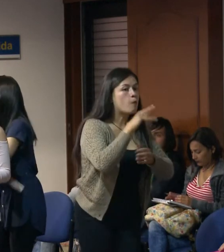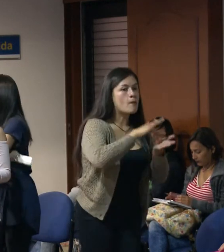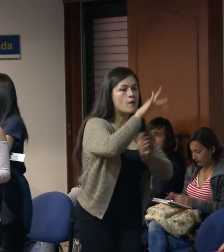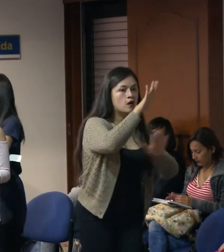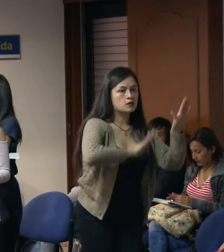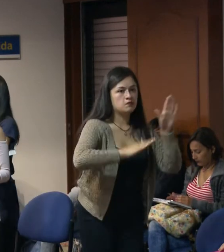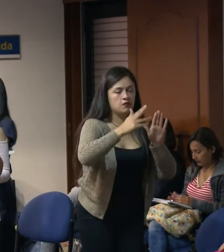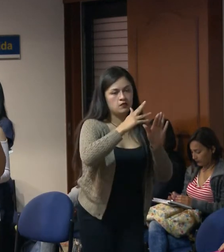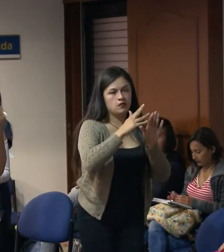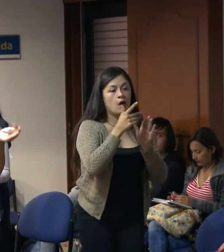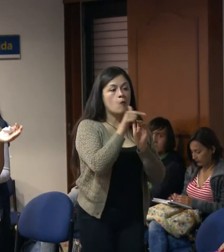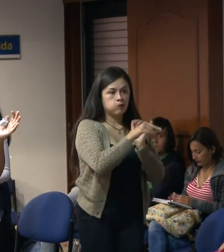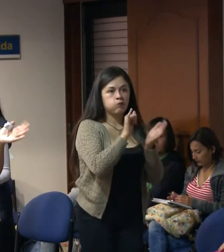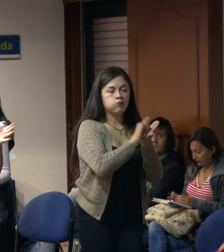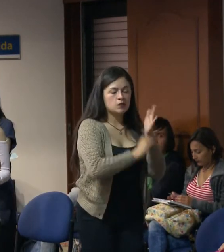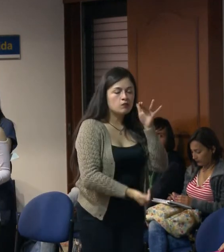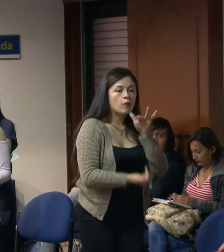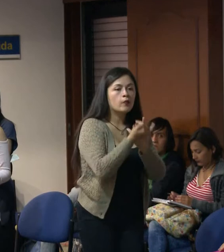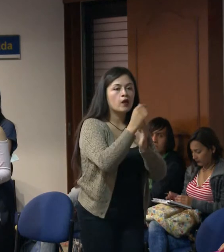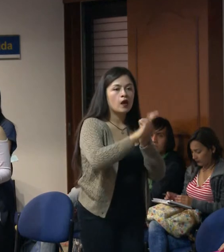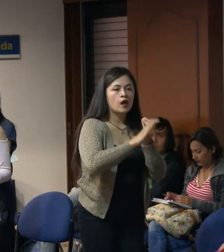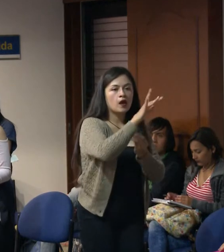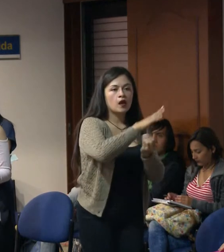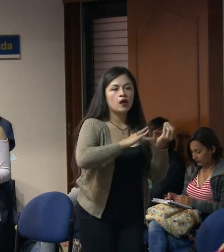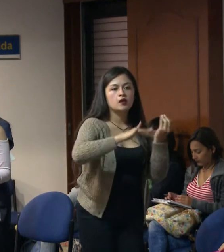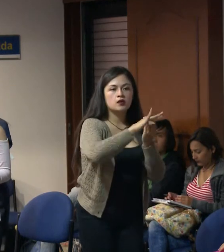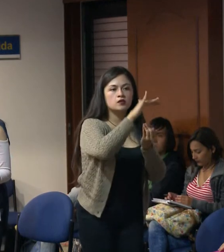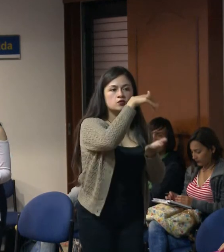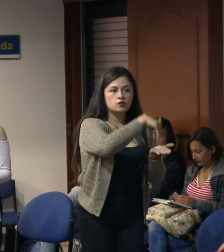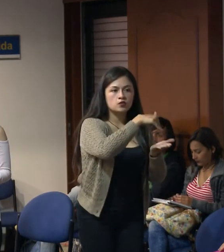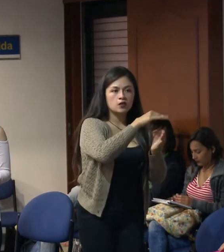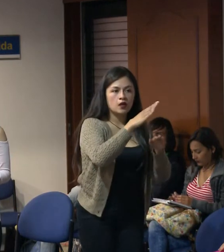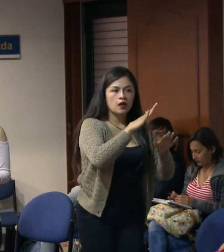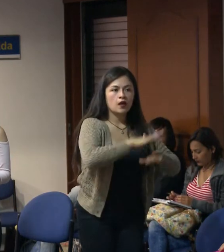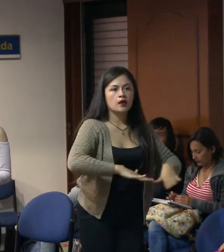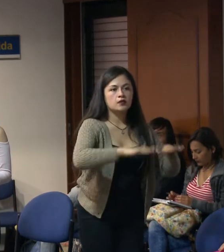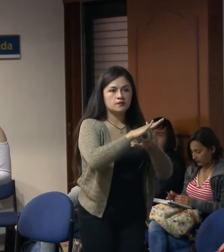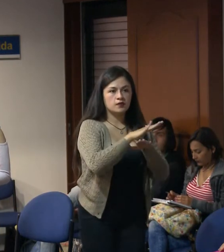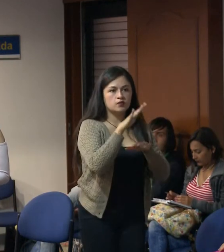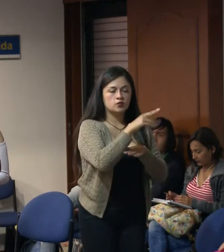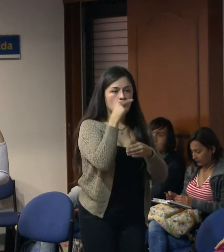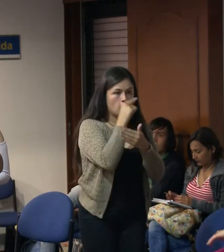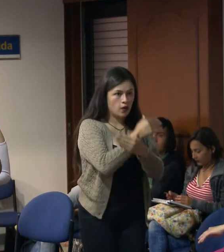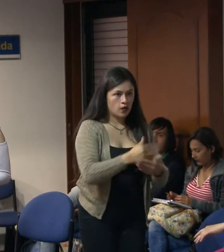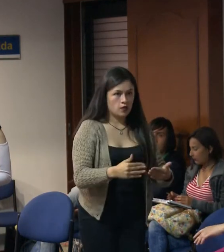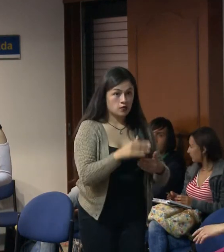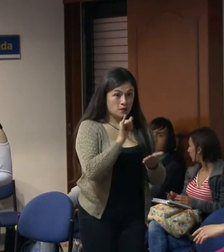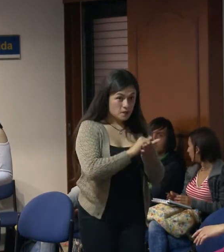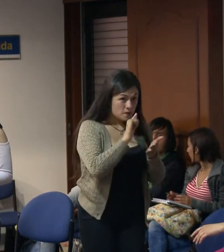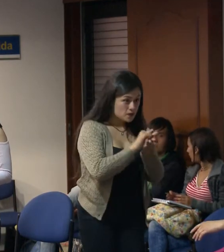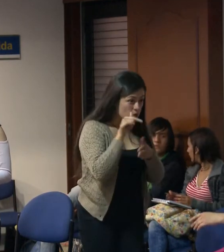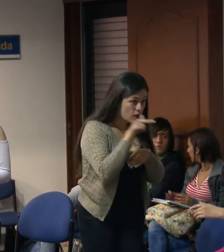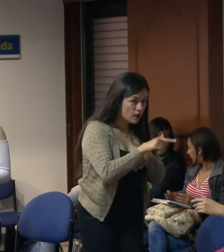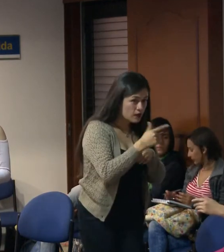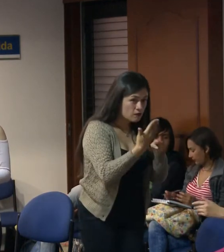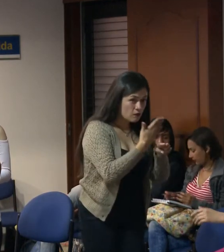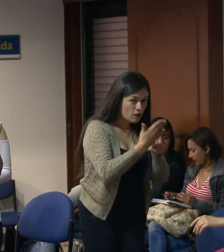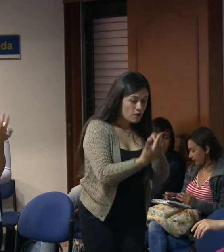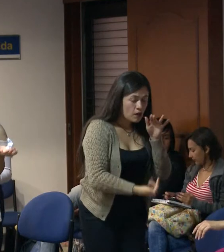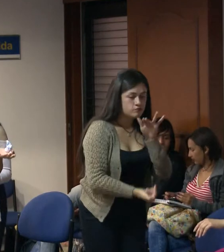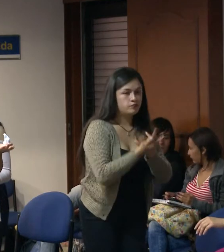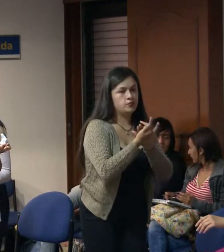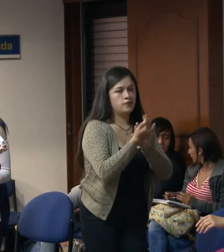fue donde salió como la caracterización del centro y de los niños. Y ahí fue también pues donde salió la problemática. En